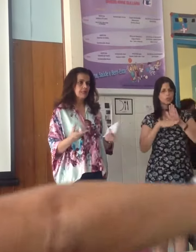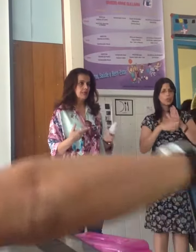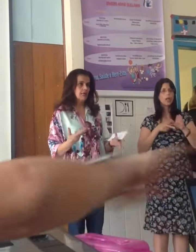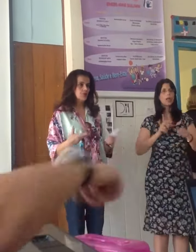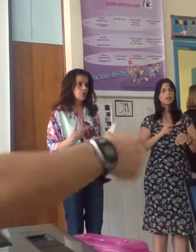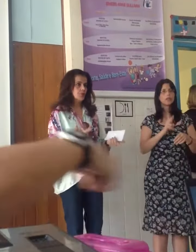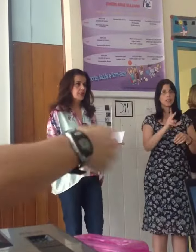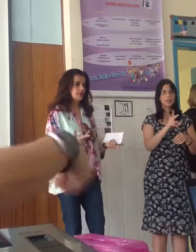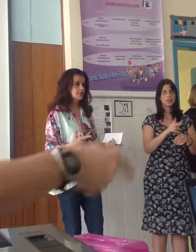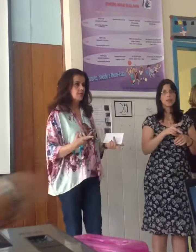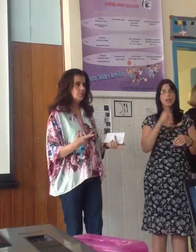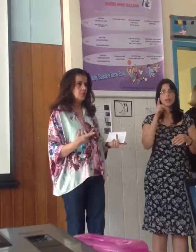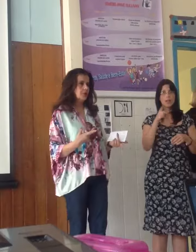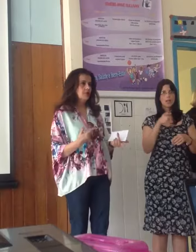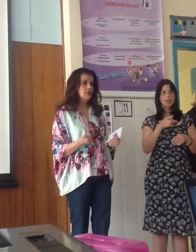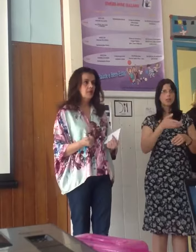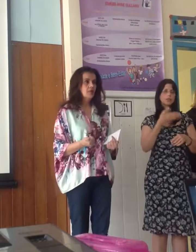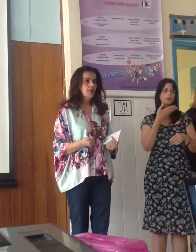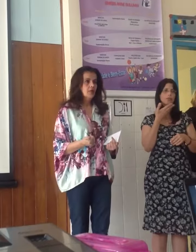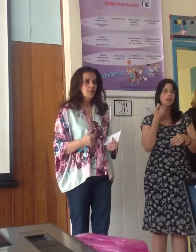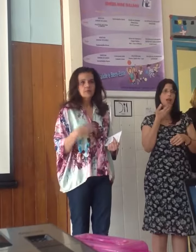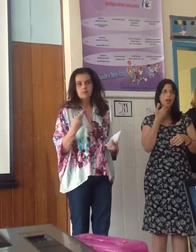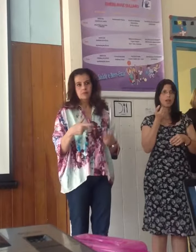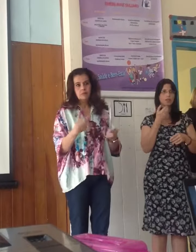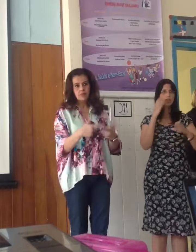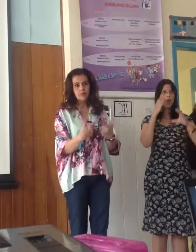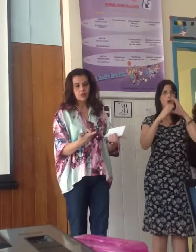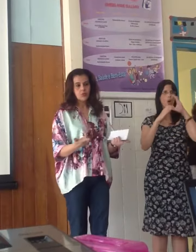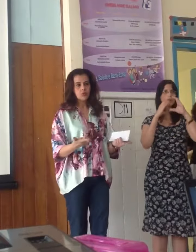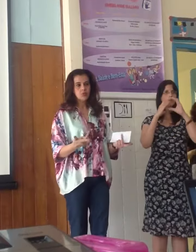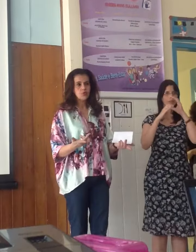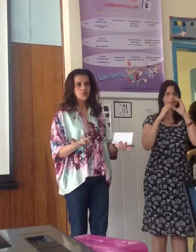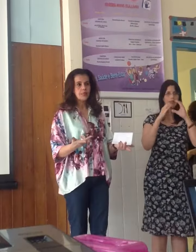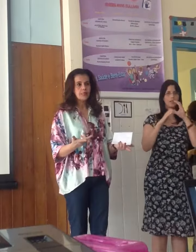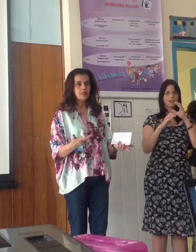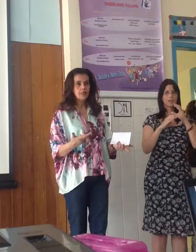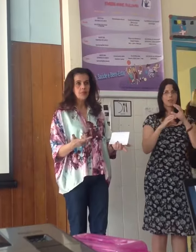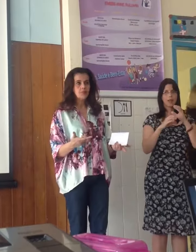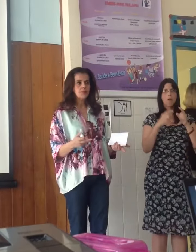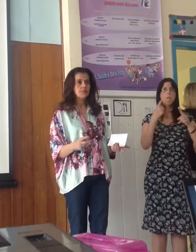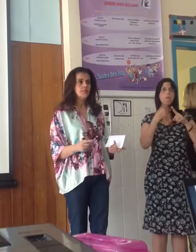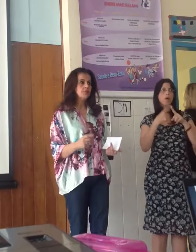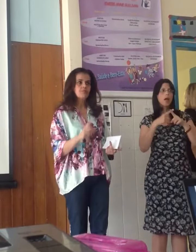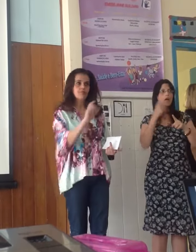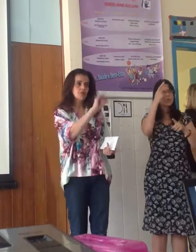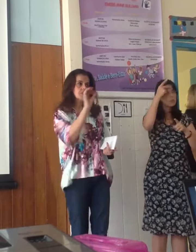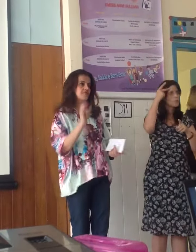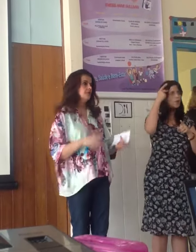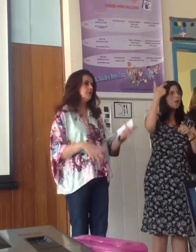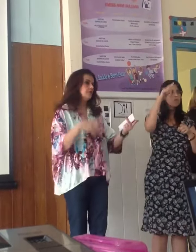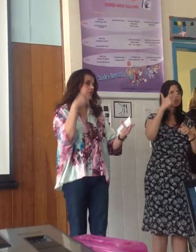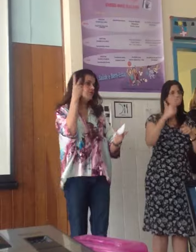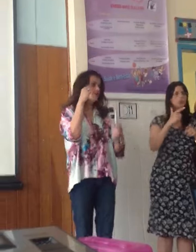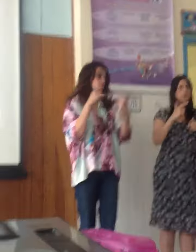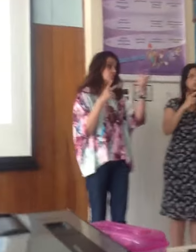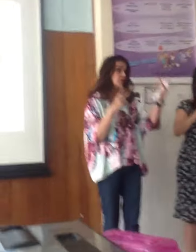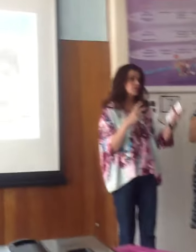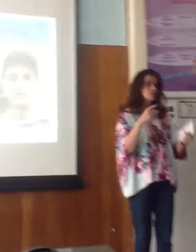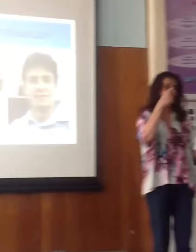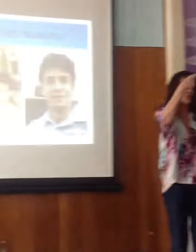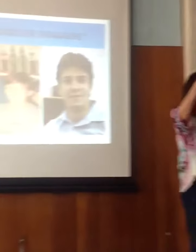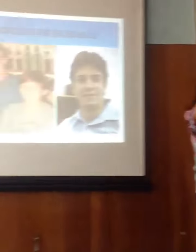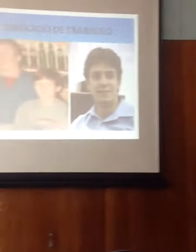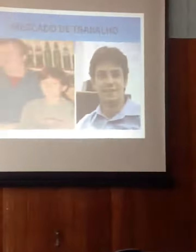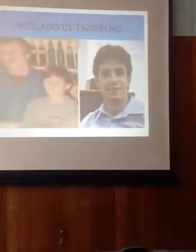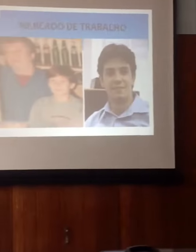grande facilidade de comunicação, porque ele, não que as pessoas não estivessem envolvidas, mas ele escrevia, fazia um